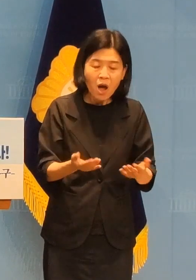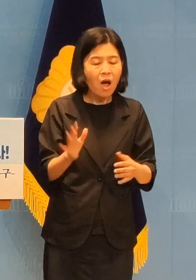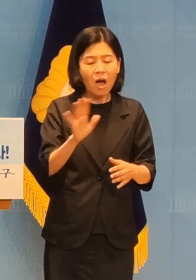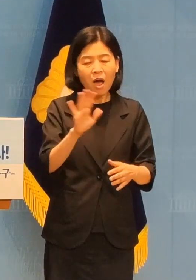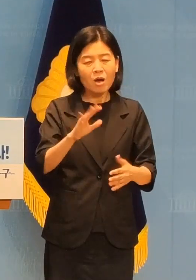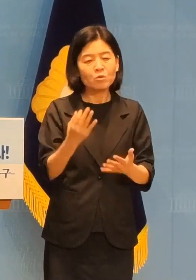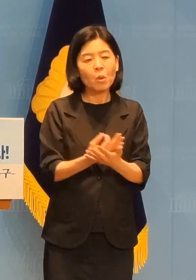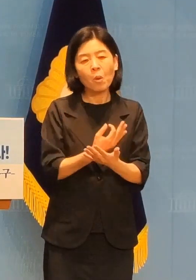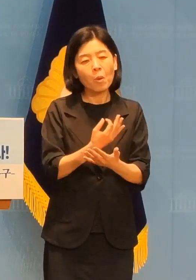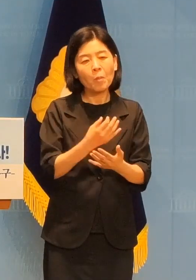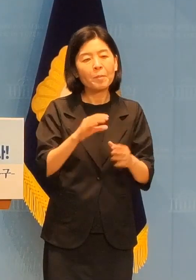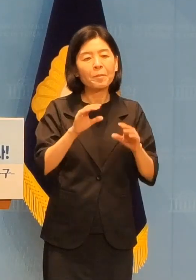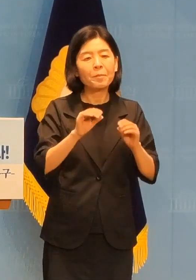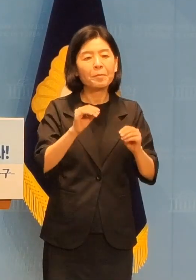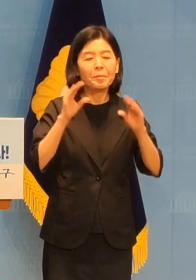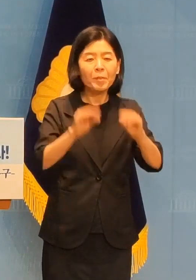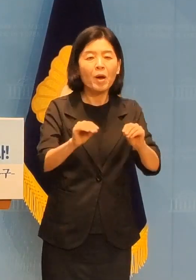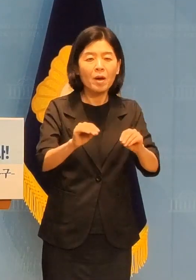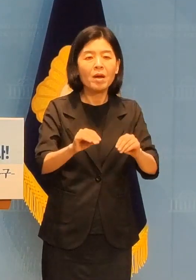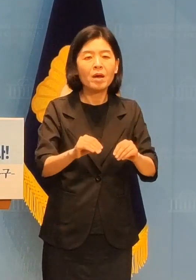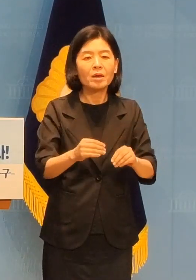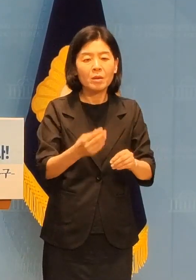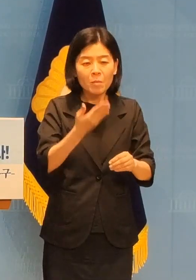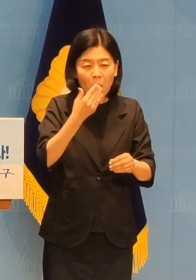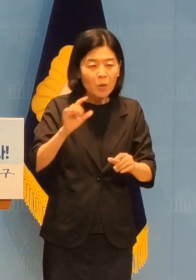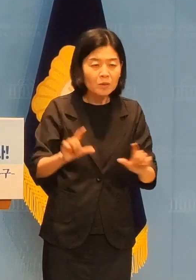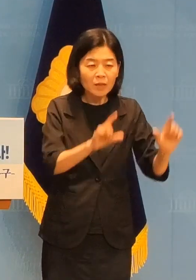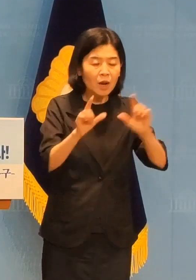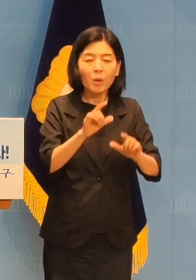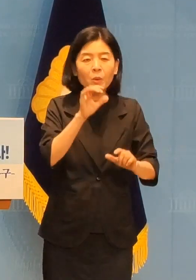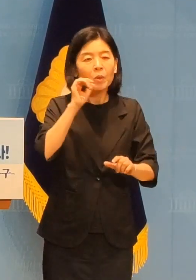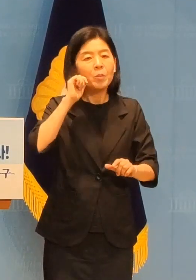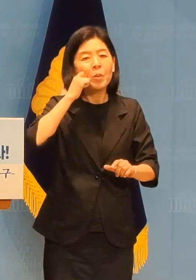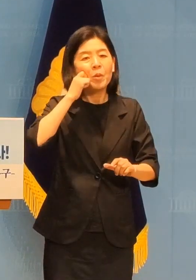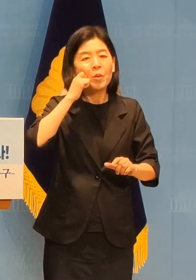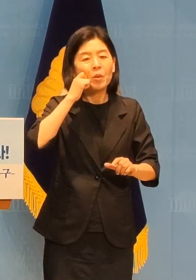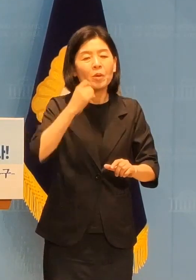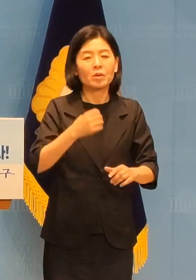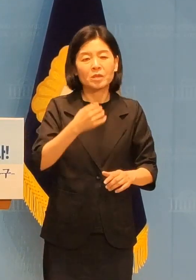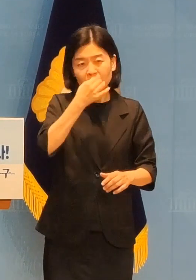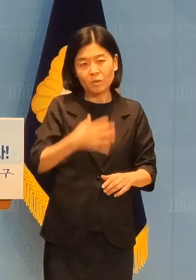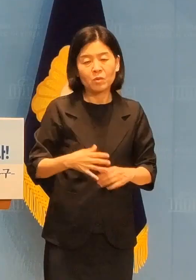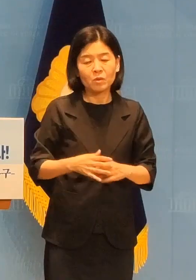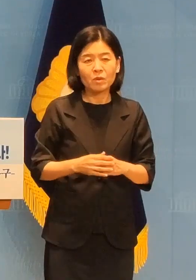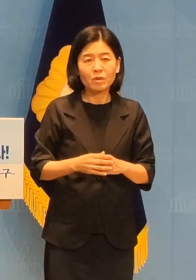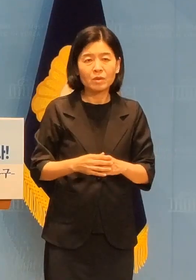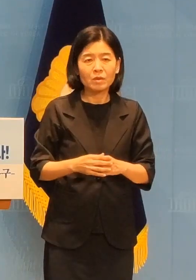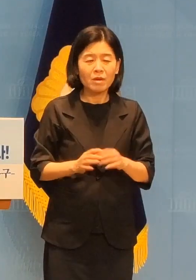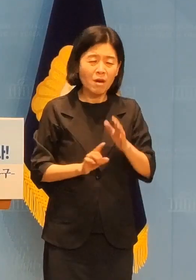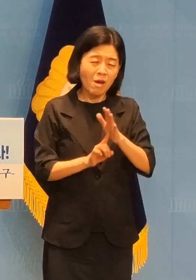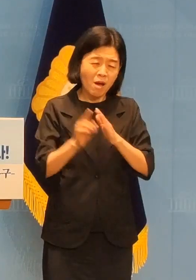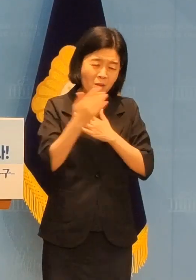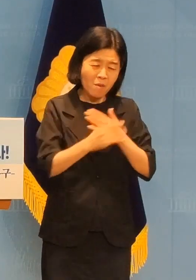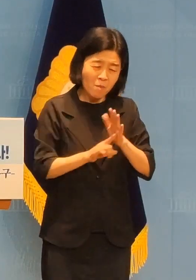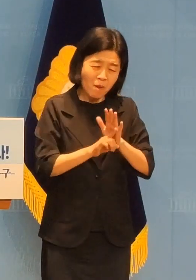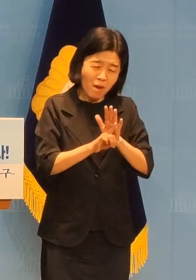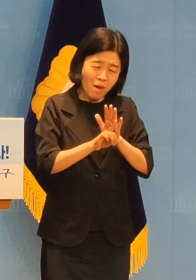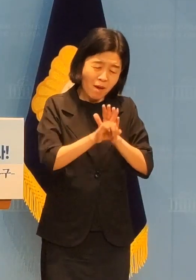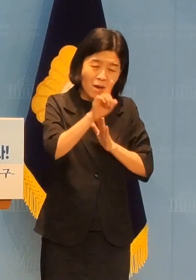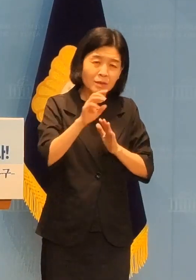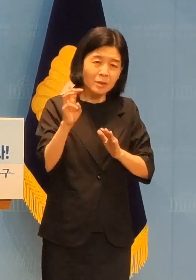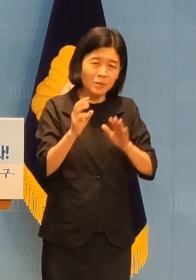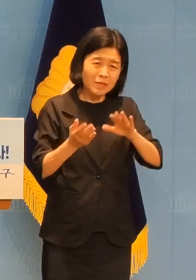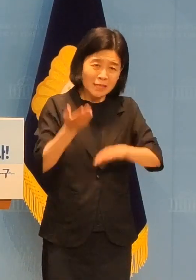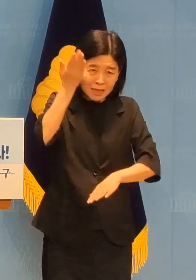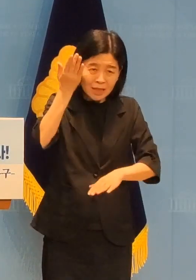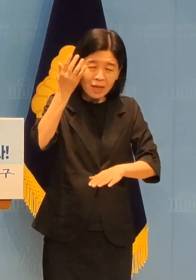생계의 위협을 의미하기 때문입니다. 체감온도가 30도를 웃도는 찌는 듯한 초열대야